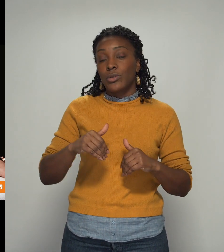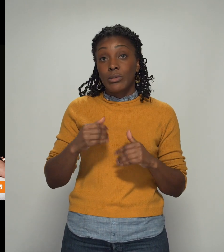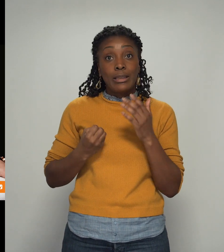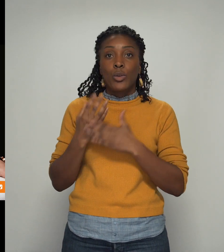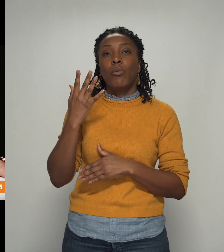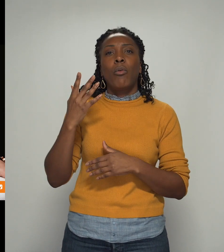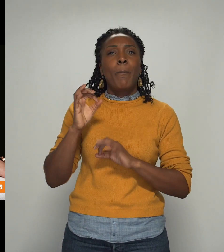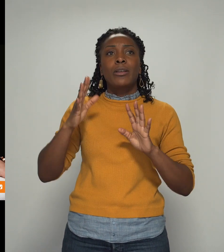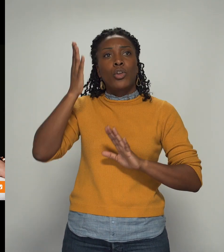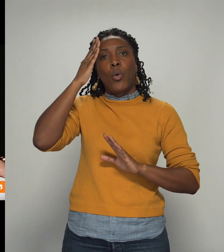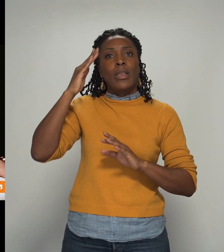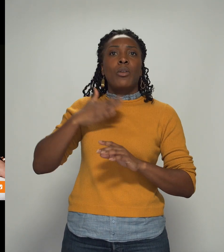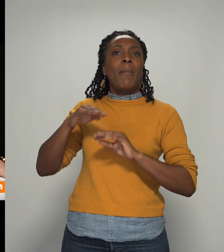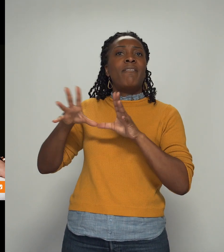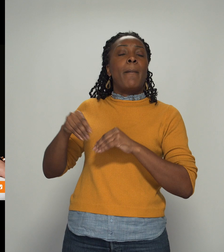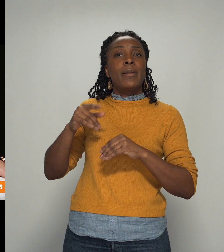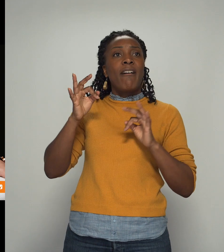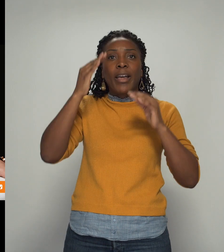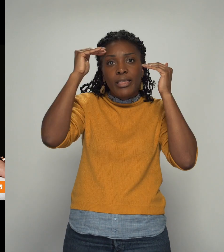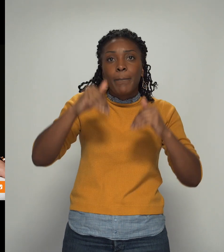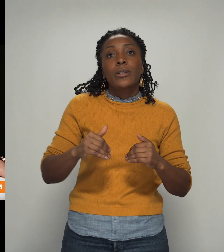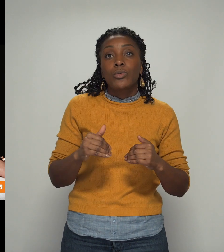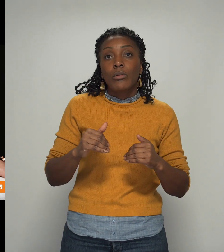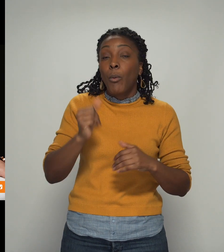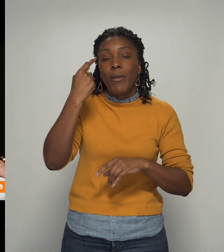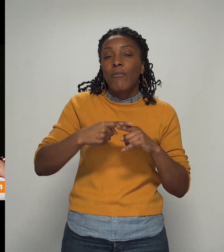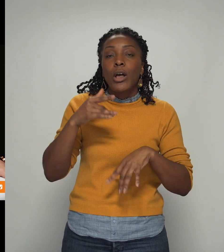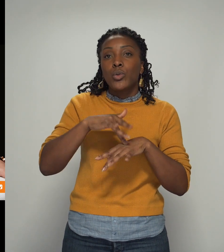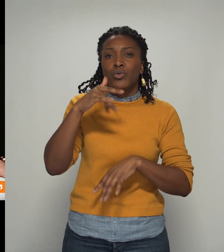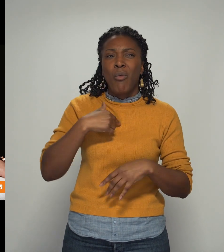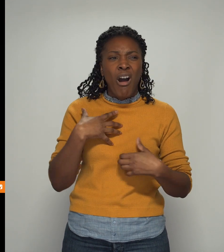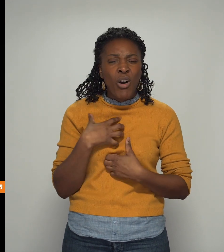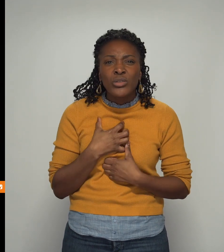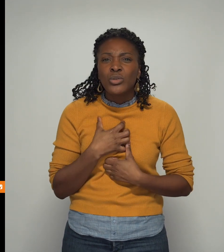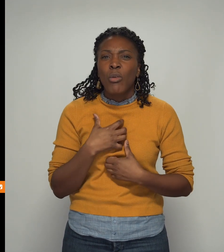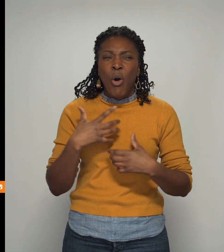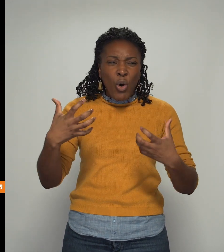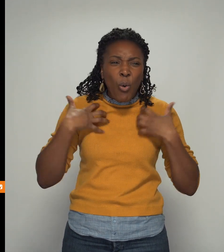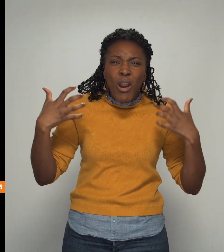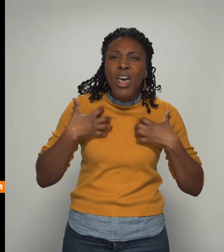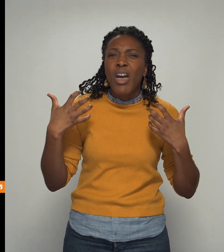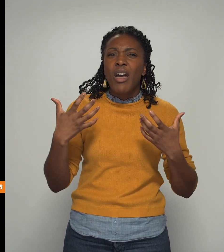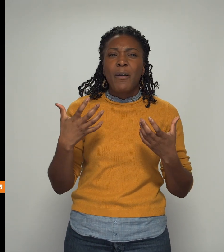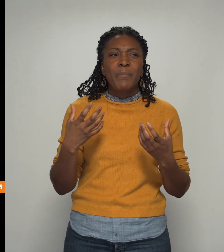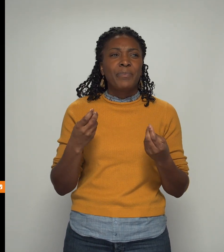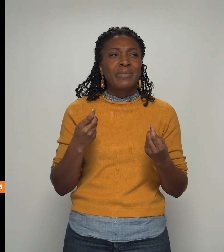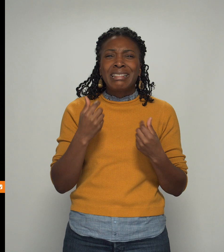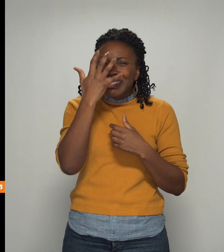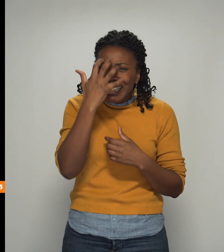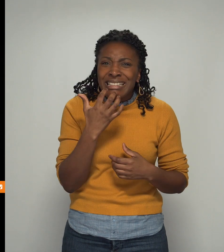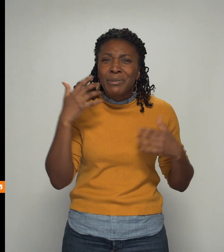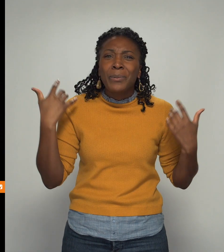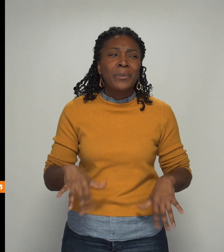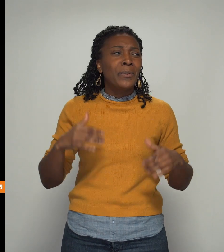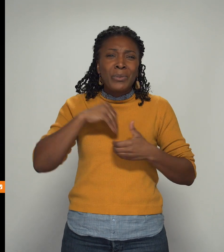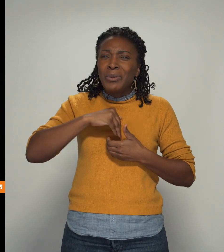famille, personne ne connaissait ce truc-là. Néanmoins, je trouvais ça bizarre, j'étais anxieux, en colère, triste, il y avait